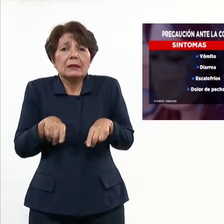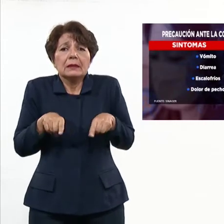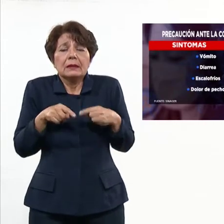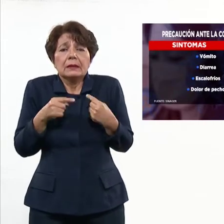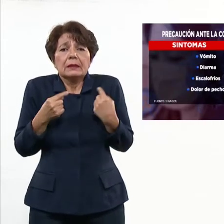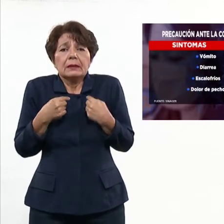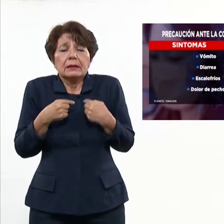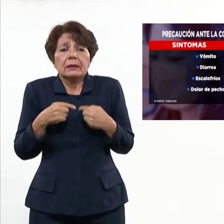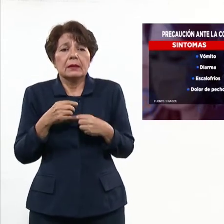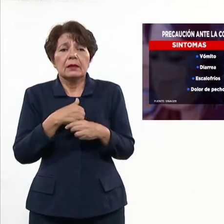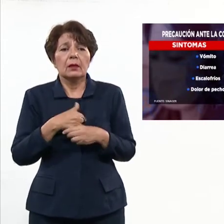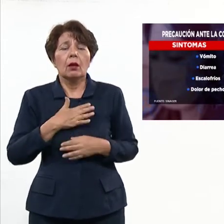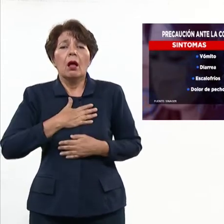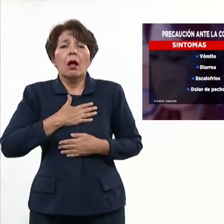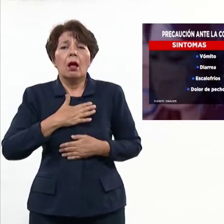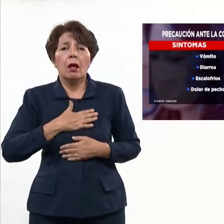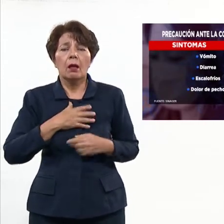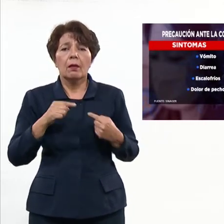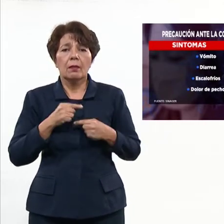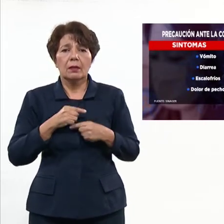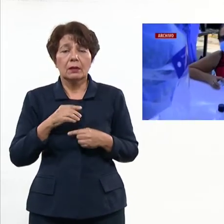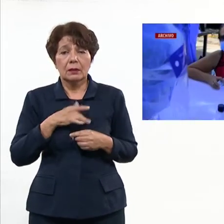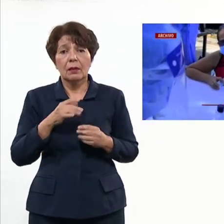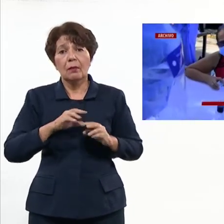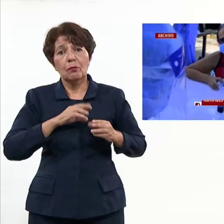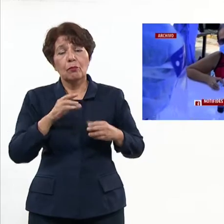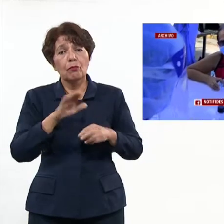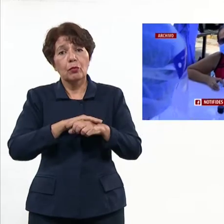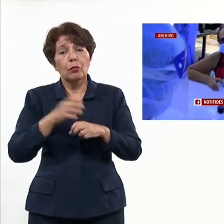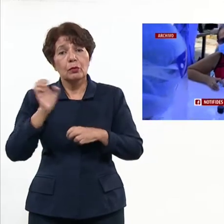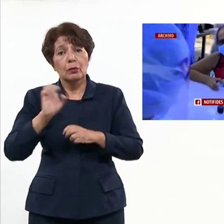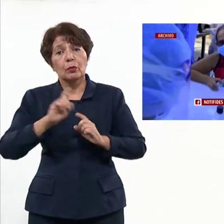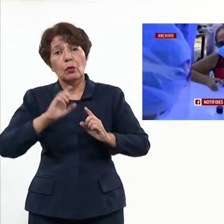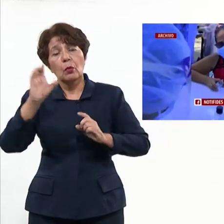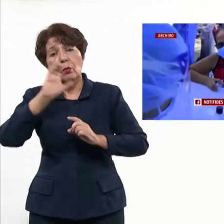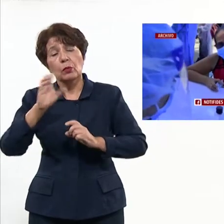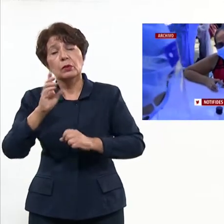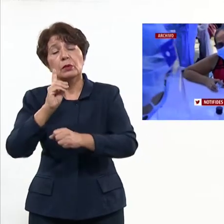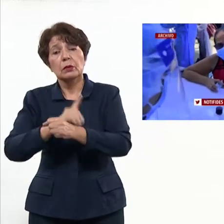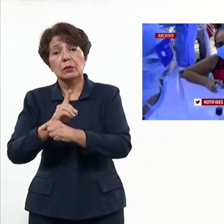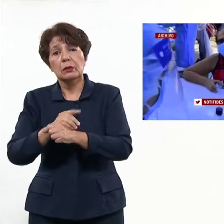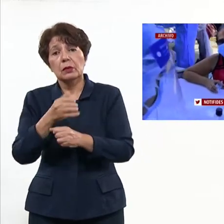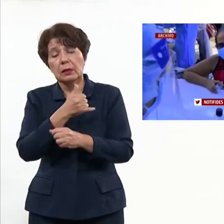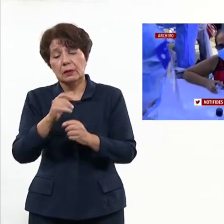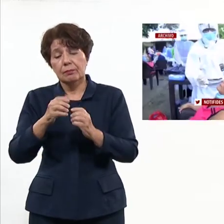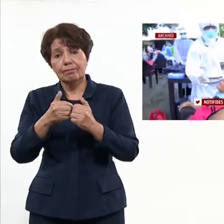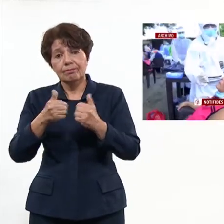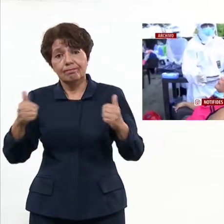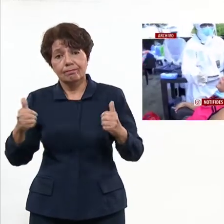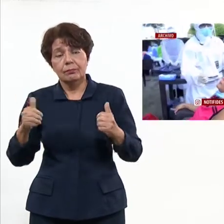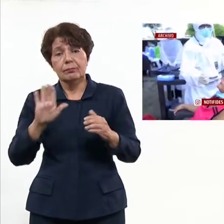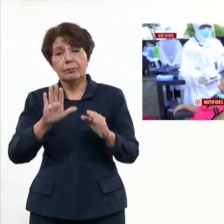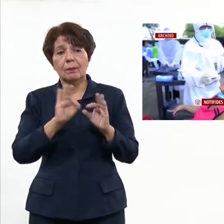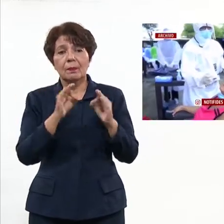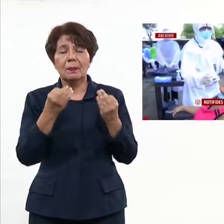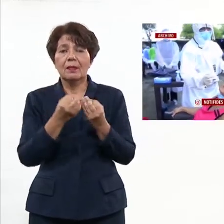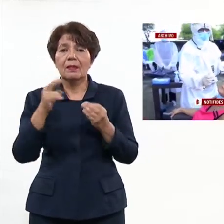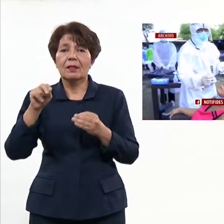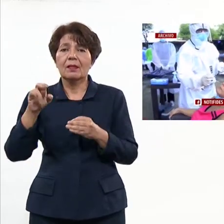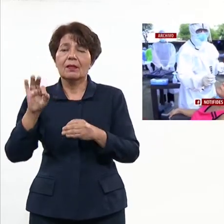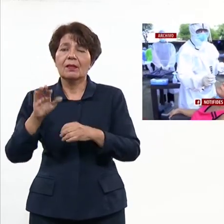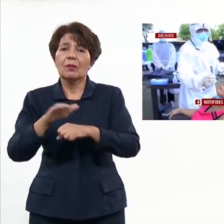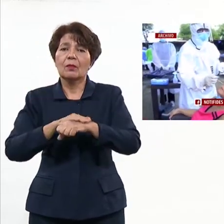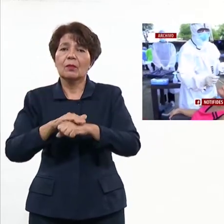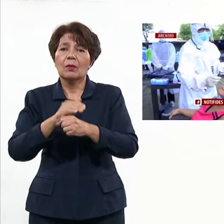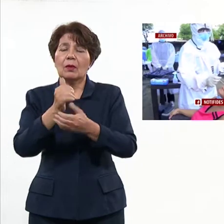y si los presentan busca atención médica o aísle pse por su bien y la de su familia dt sepa medios y noticias le invitamos a que